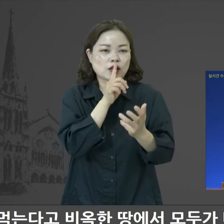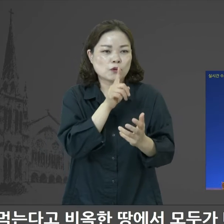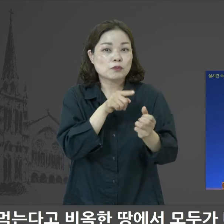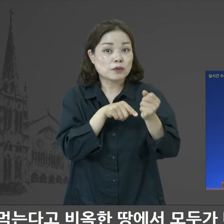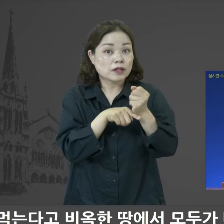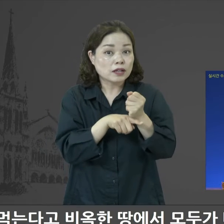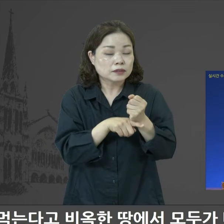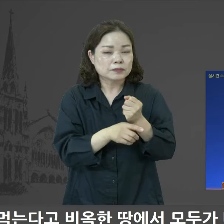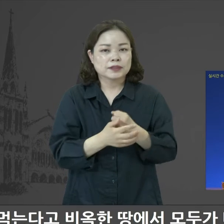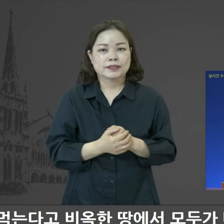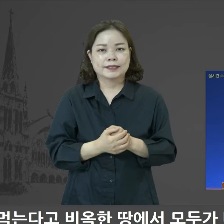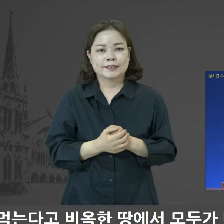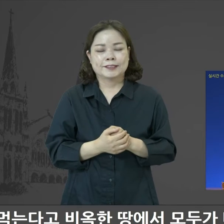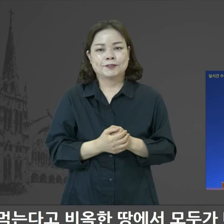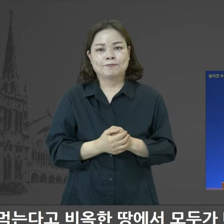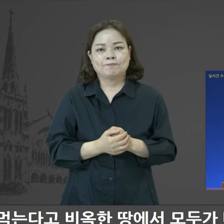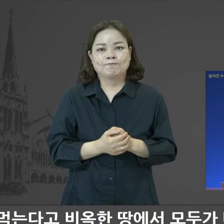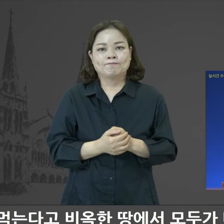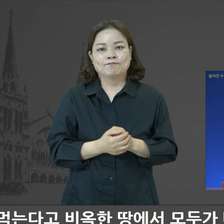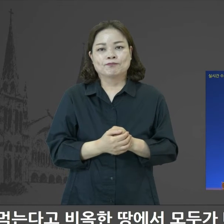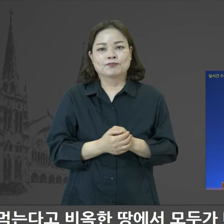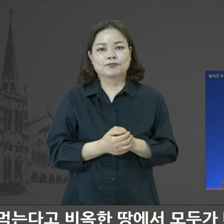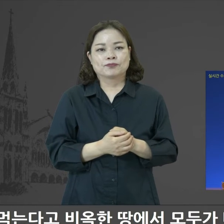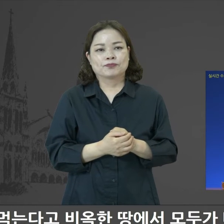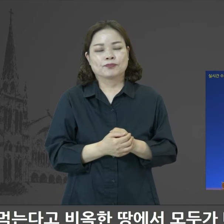주장이 가장 설득력이 있다고 생각을 합니다.